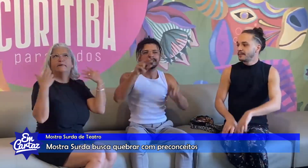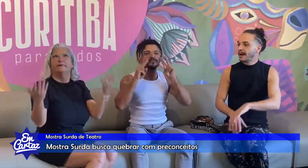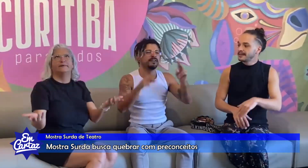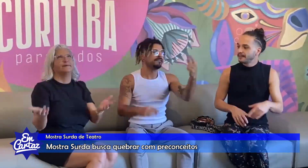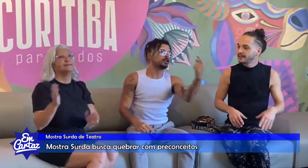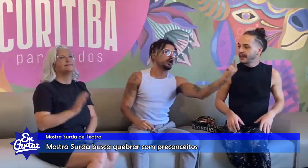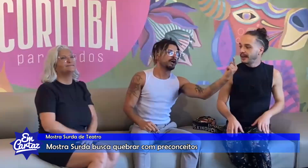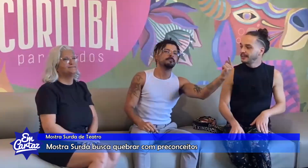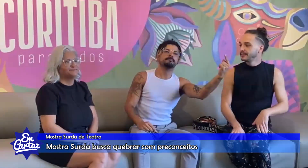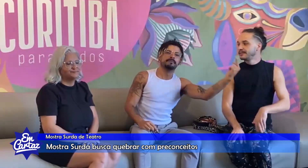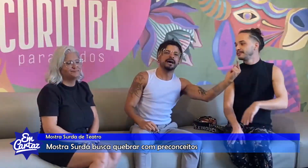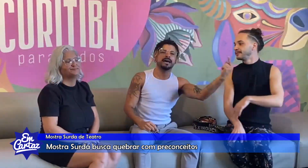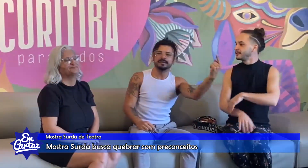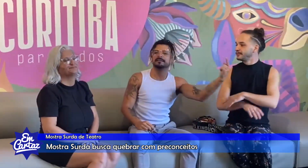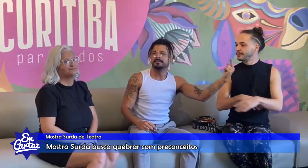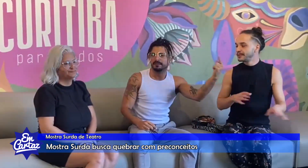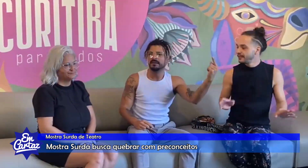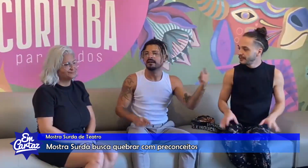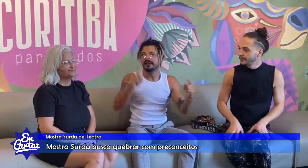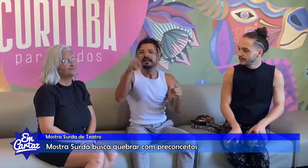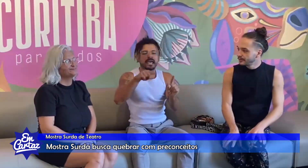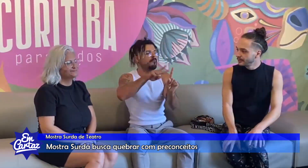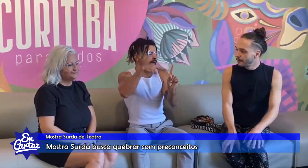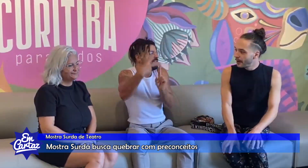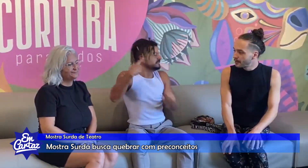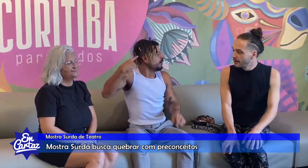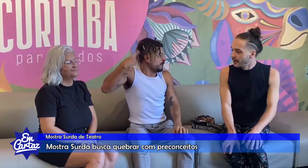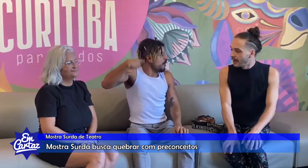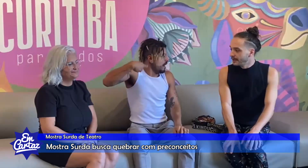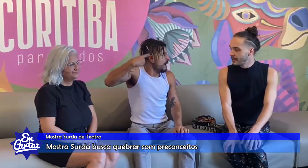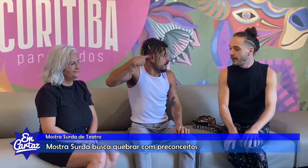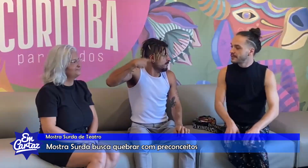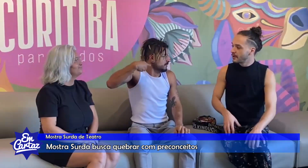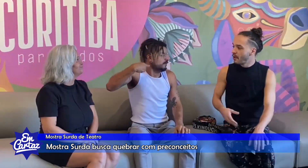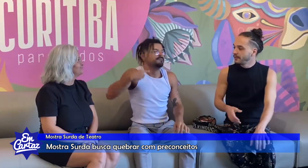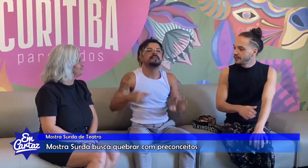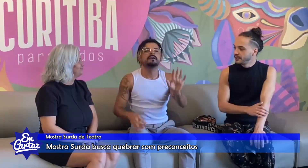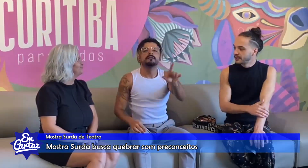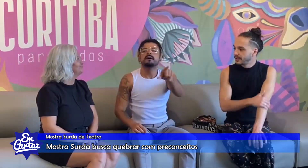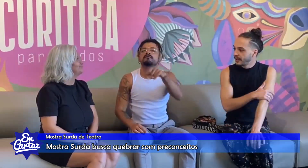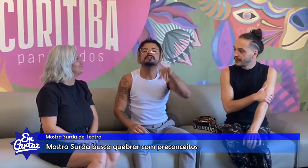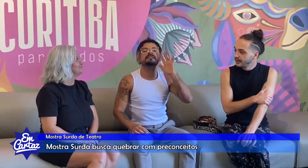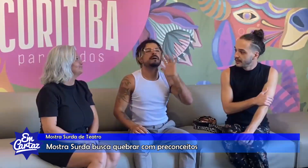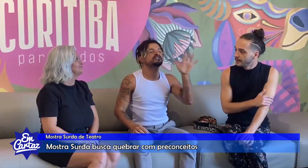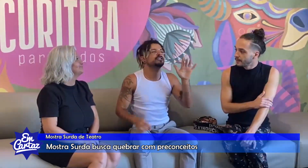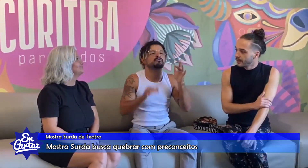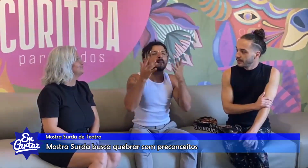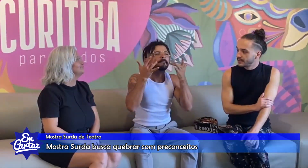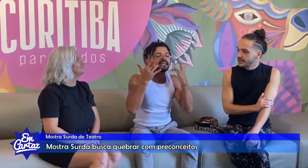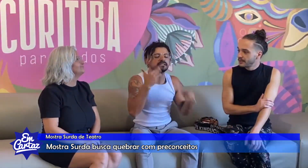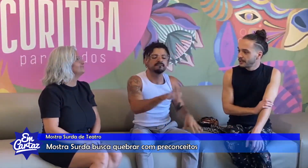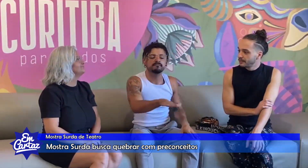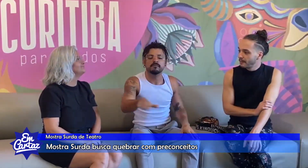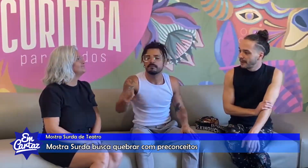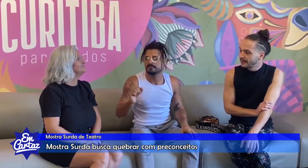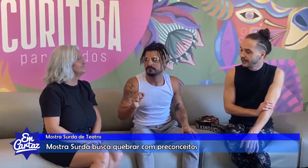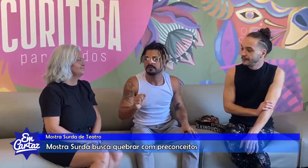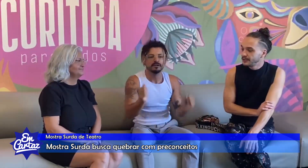mais afastado possível do palco. Isso é uma visão ouvintista, né? Que vocês imaginem uma peça infantil,